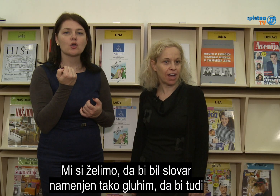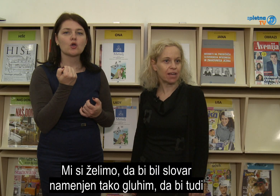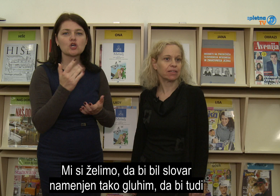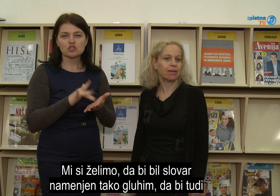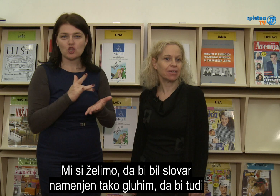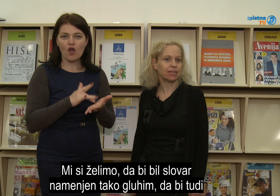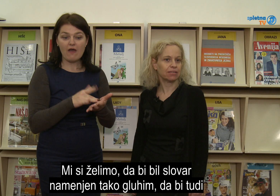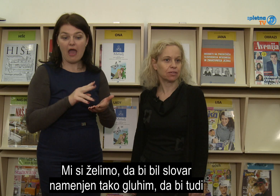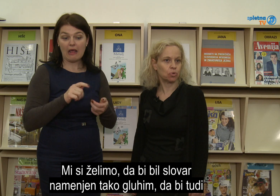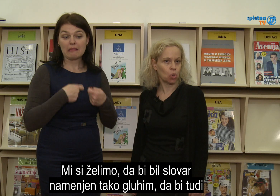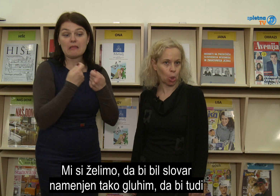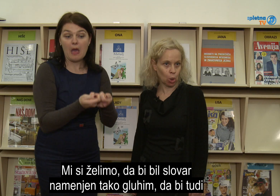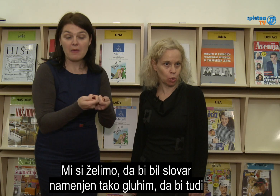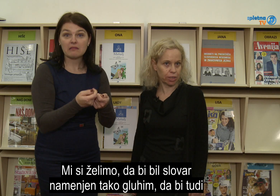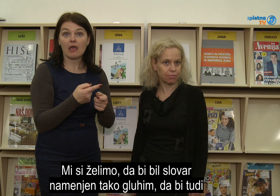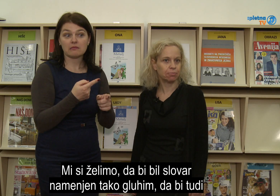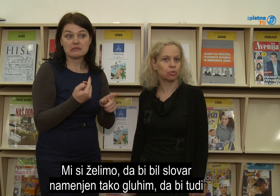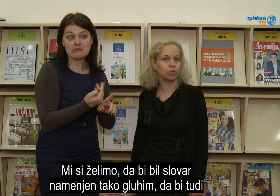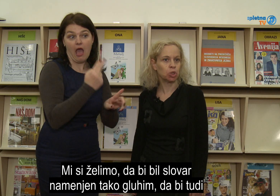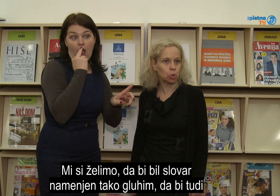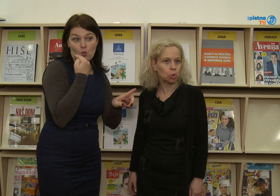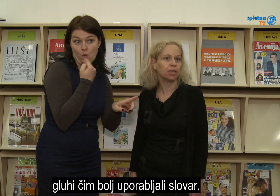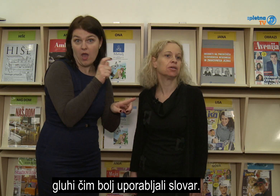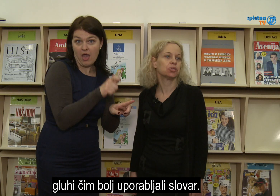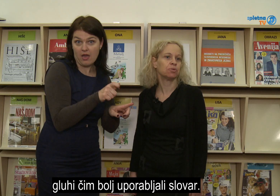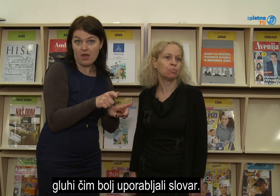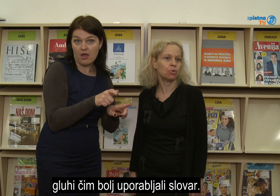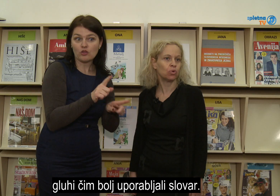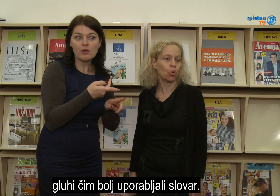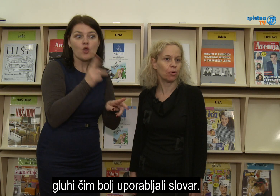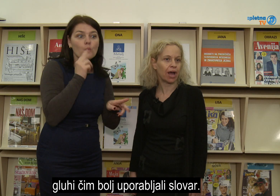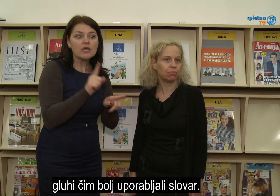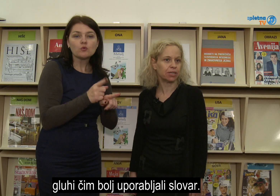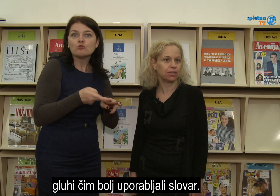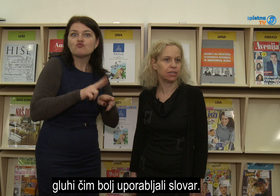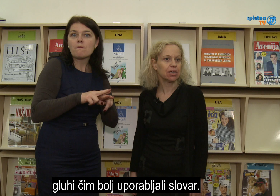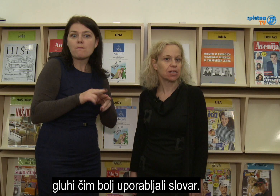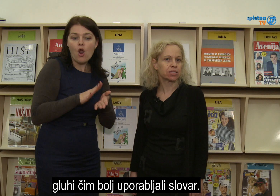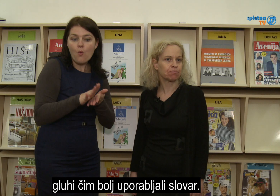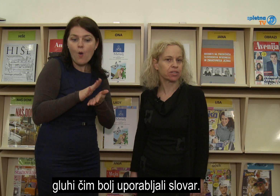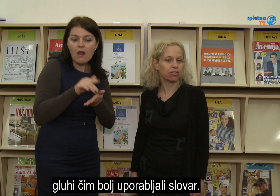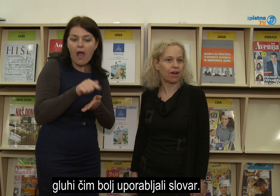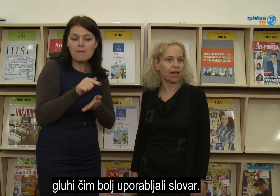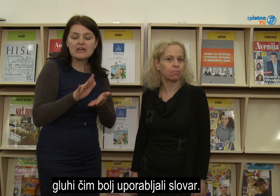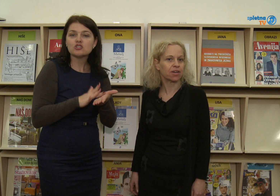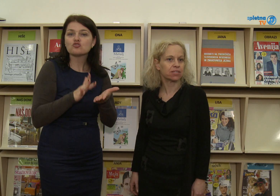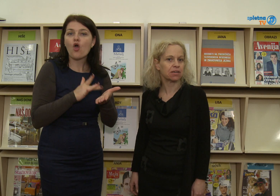slovar namenjen tako gluhim, da bi tudi gluhi čim bolj uporabljali slovar, predvsem